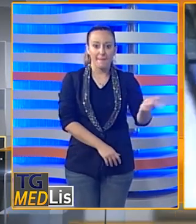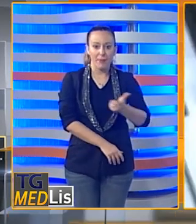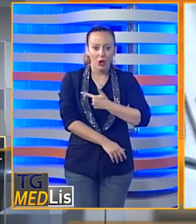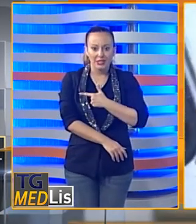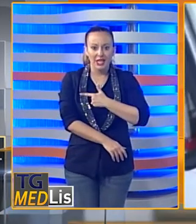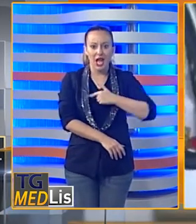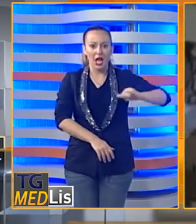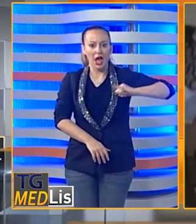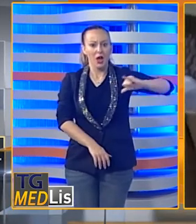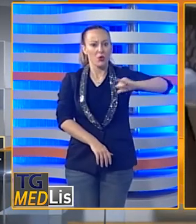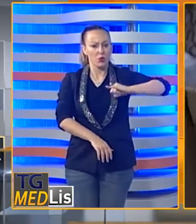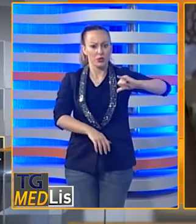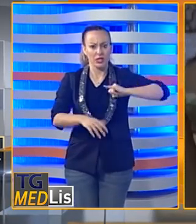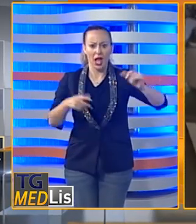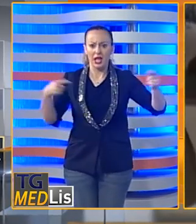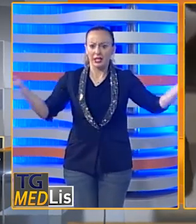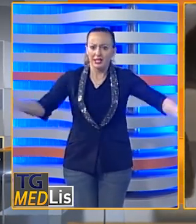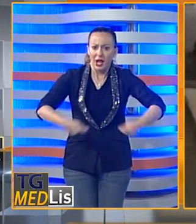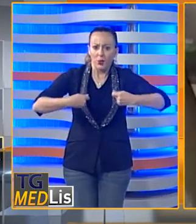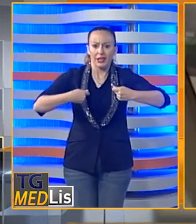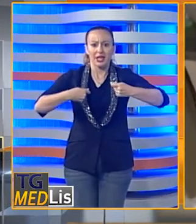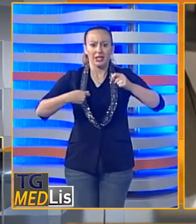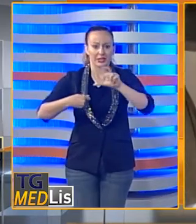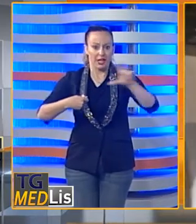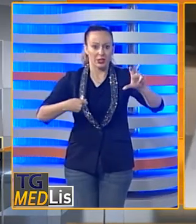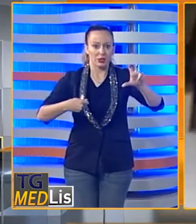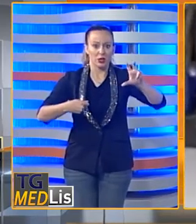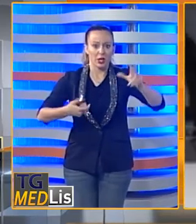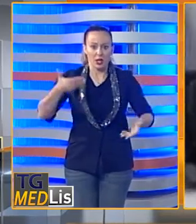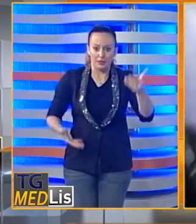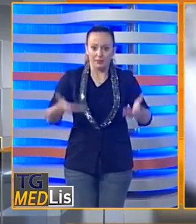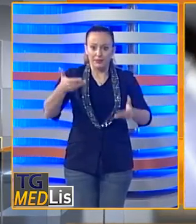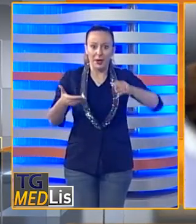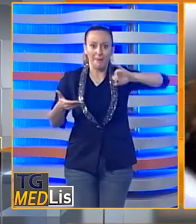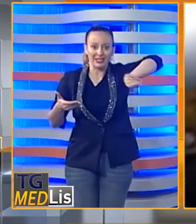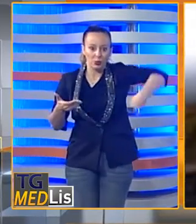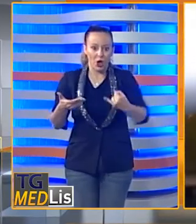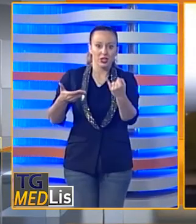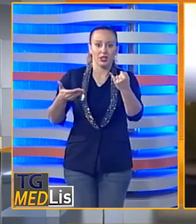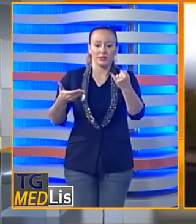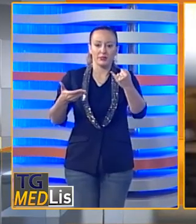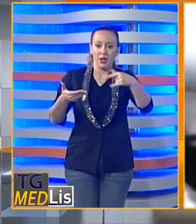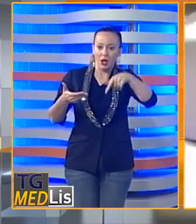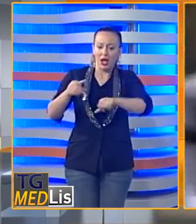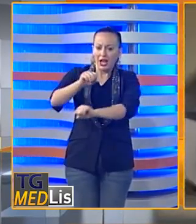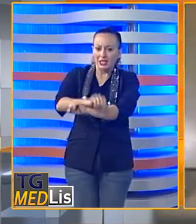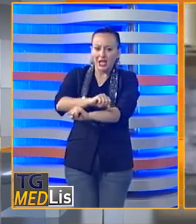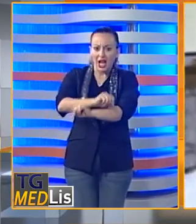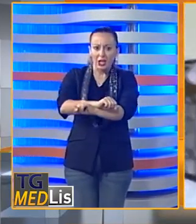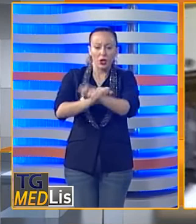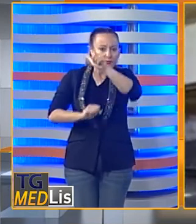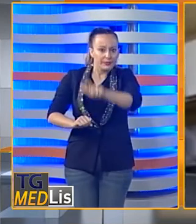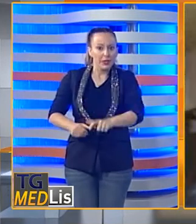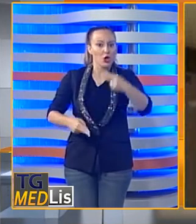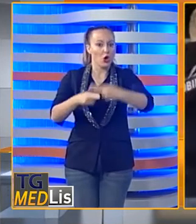La polizia di Ragusa ha sequestrato 300 kg di marijuana e ha arrestato un romeno. La droga